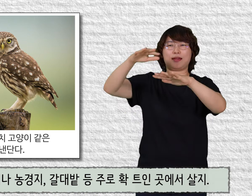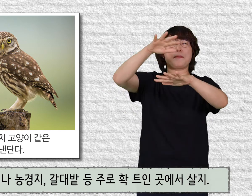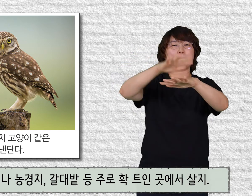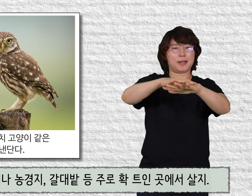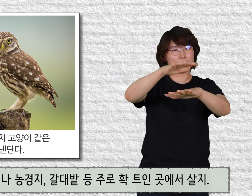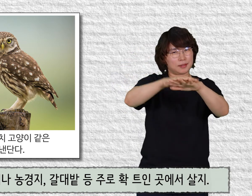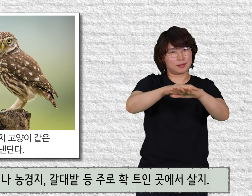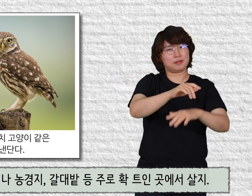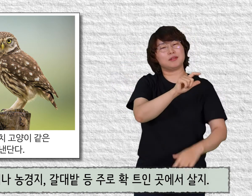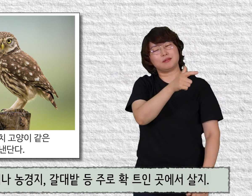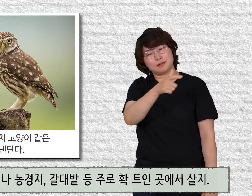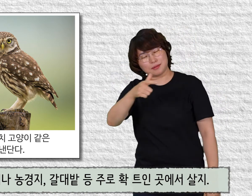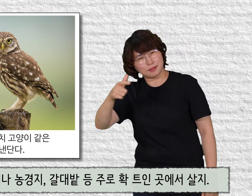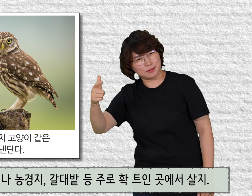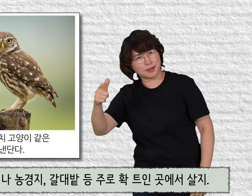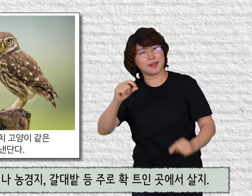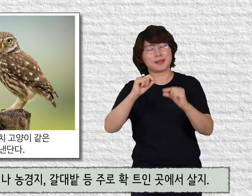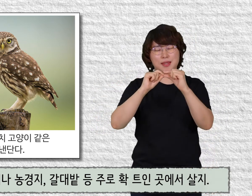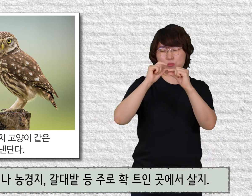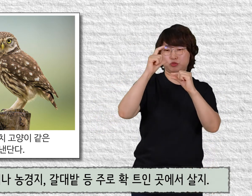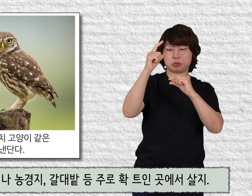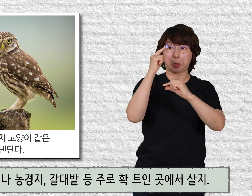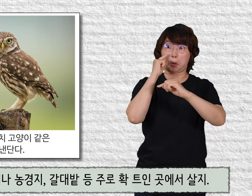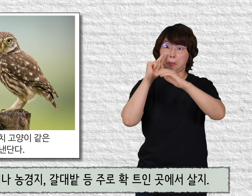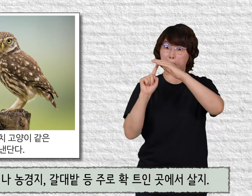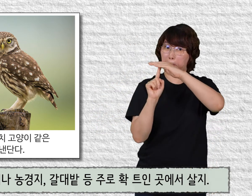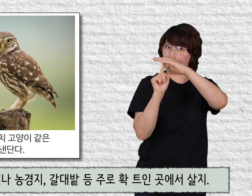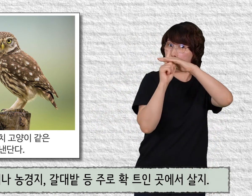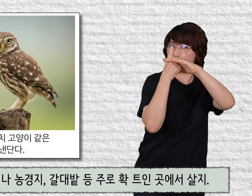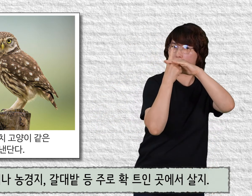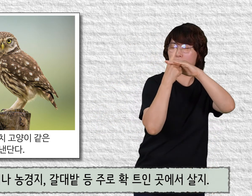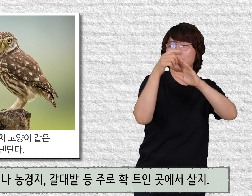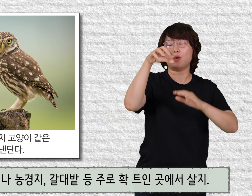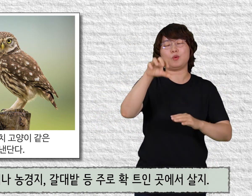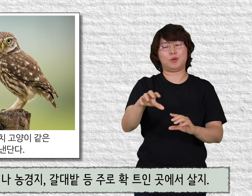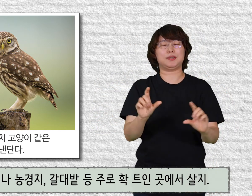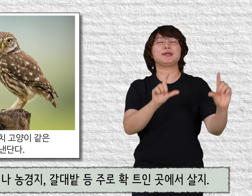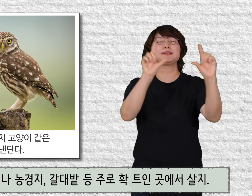갈대밭 등 주로 확 트인 곳에서 살지.